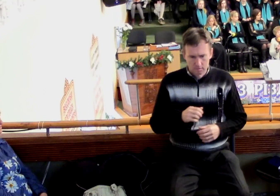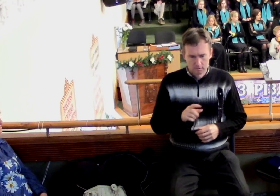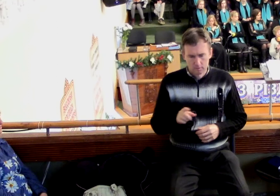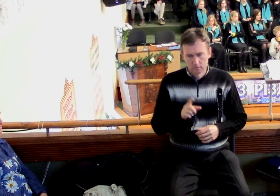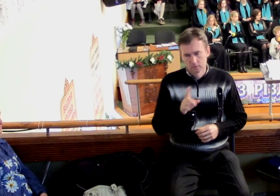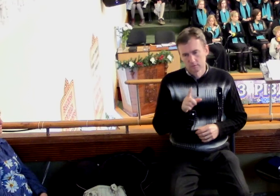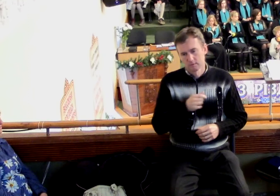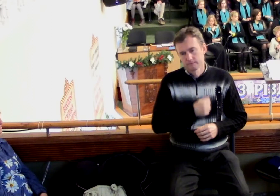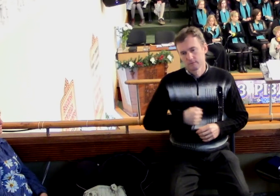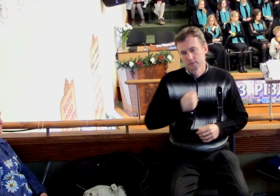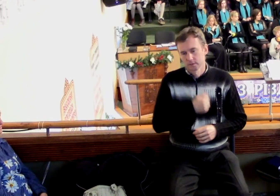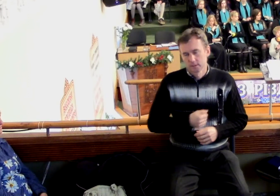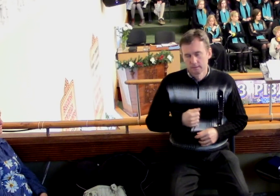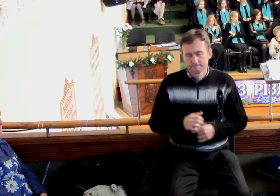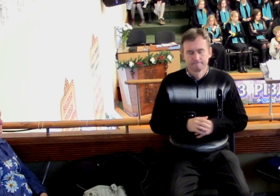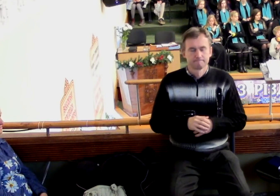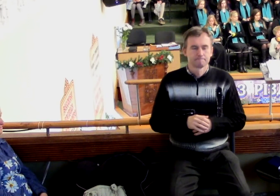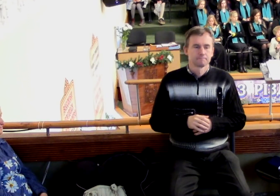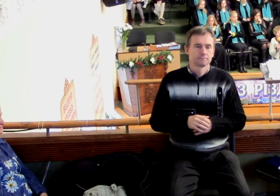во зле.